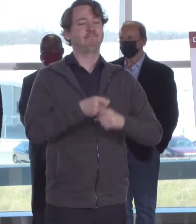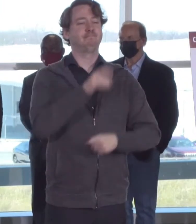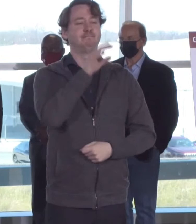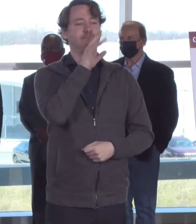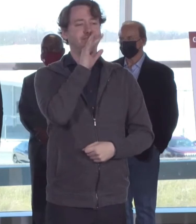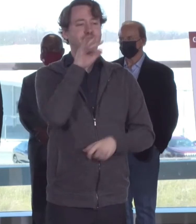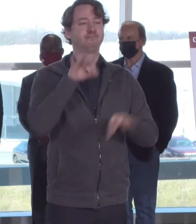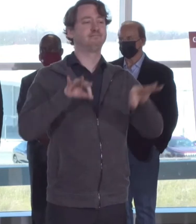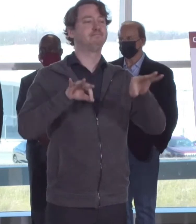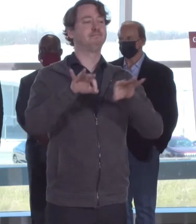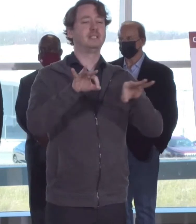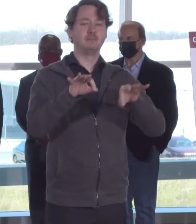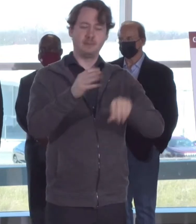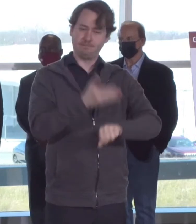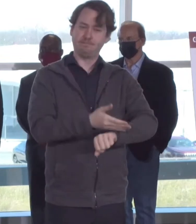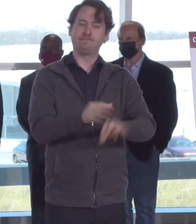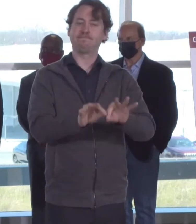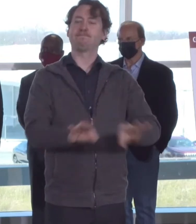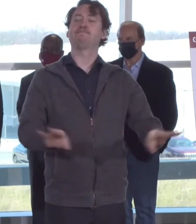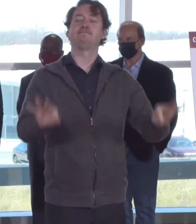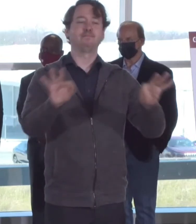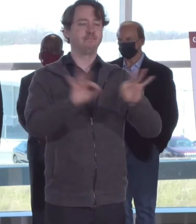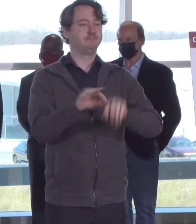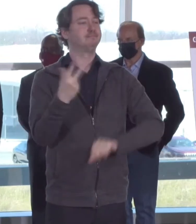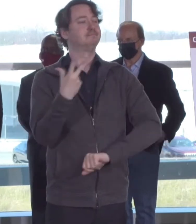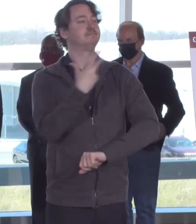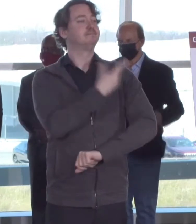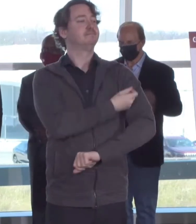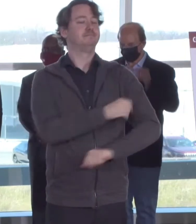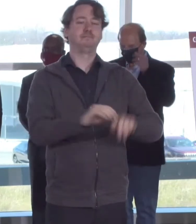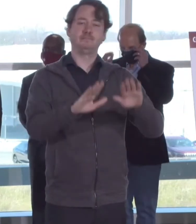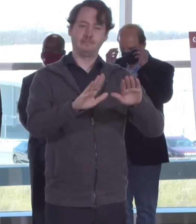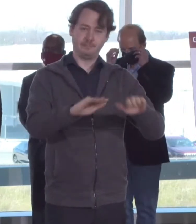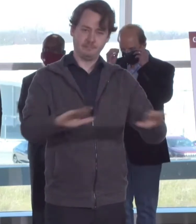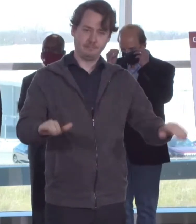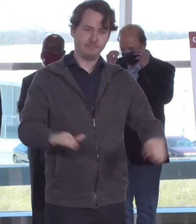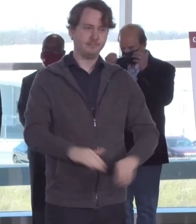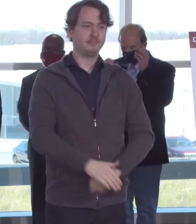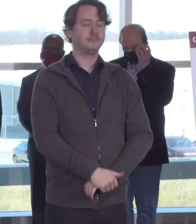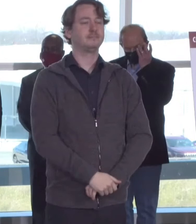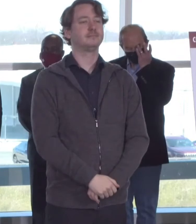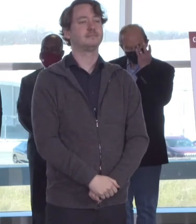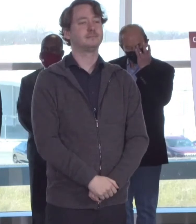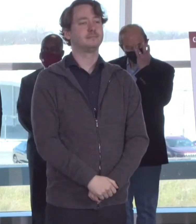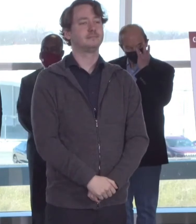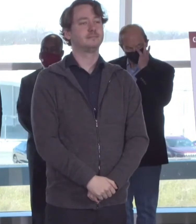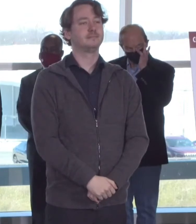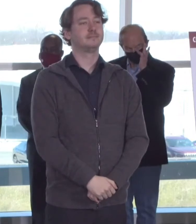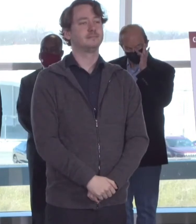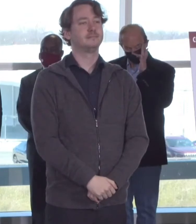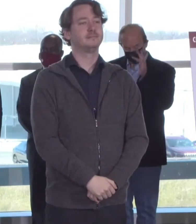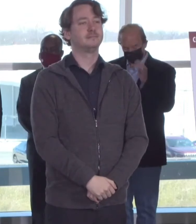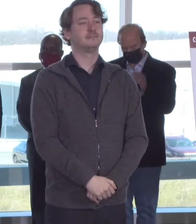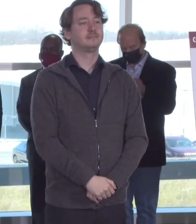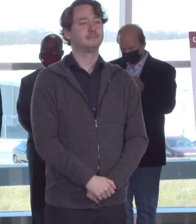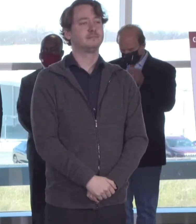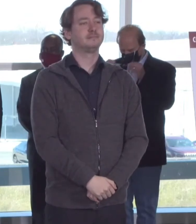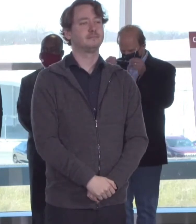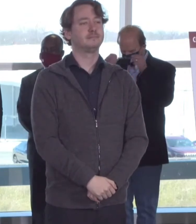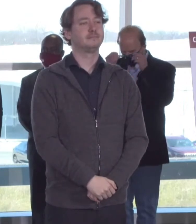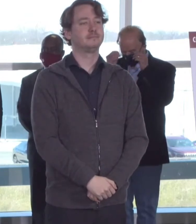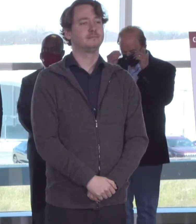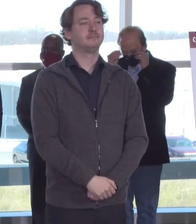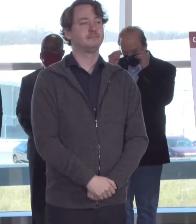que demasiados de niños están contratando COVID, la cantidad de niños en